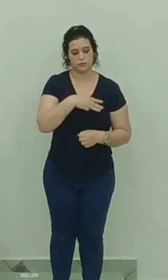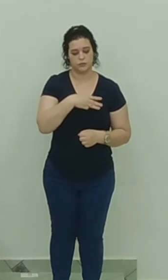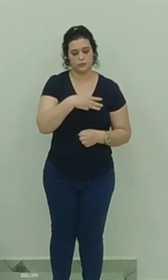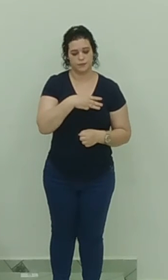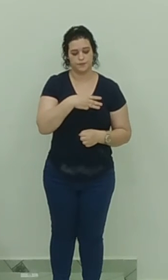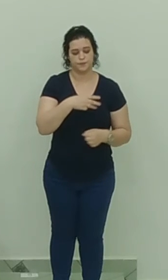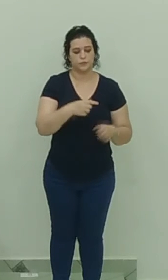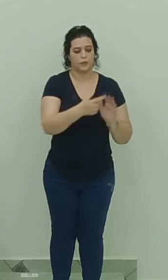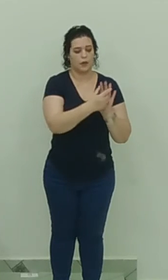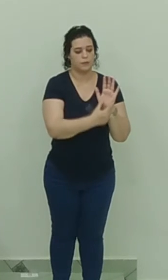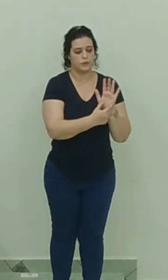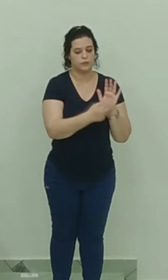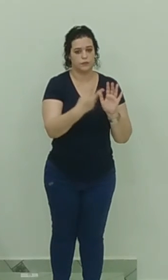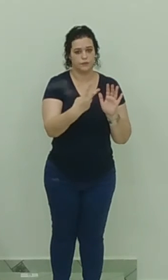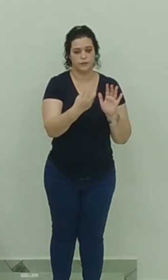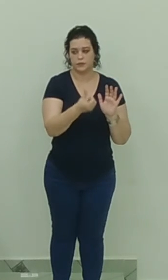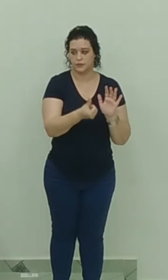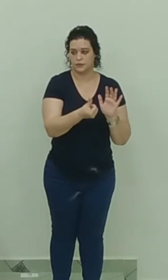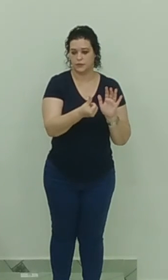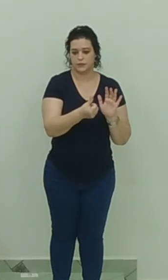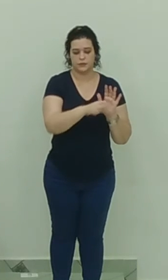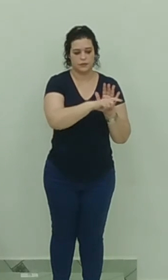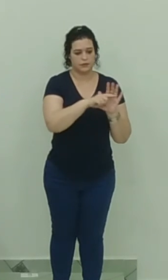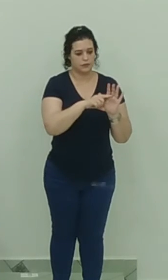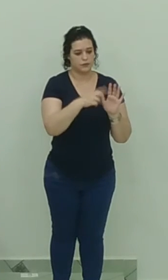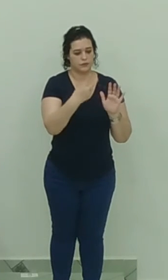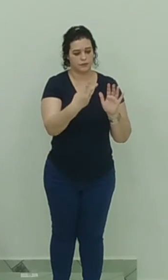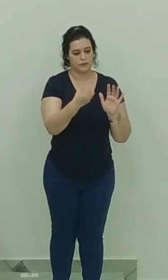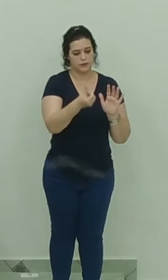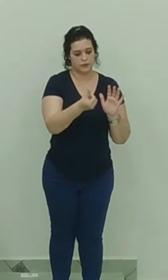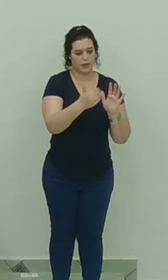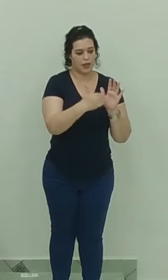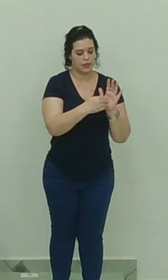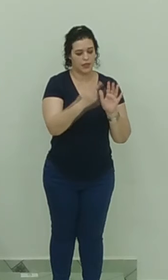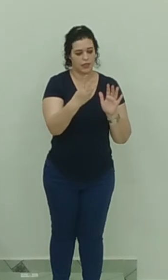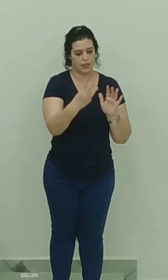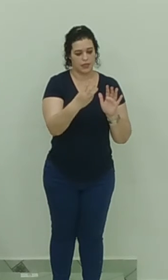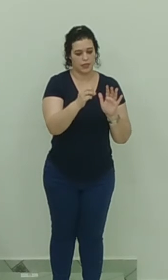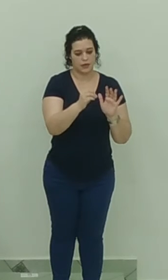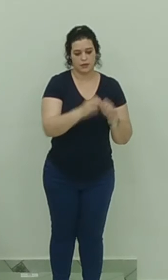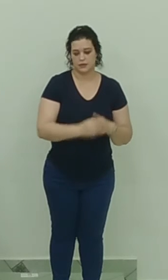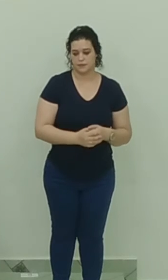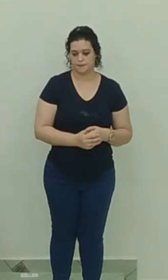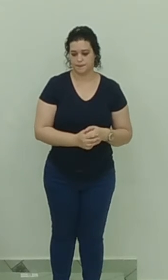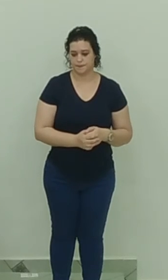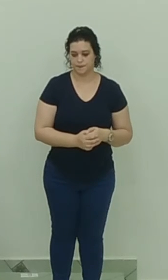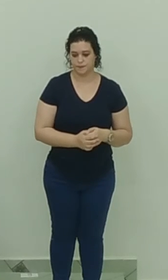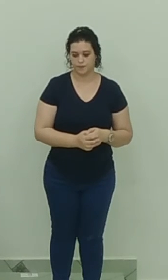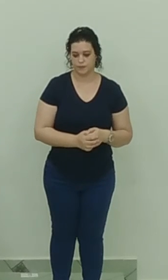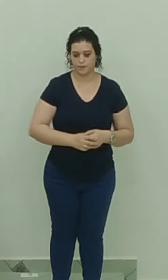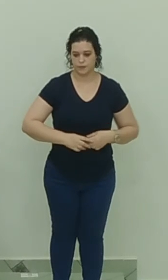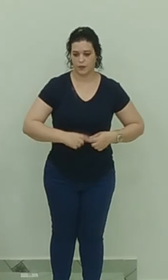26 a 30. E logo desceremos aqui para distribuir o pão e o